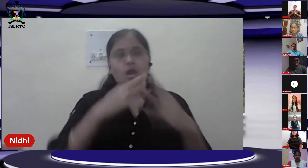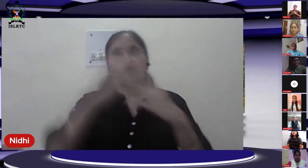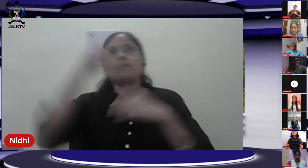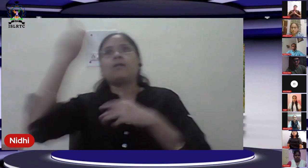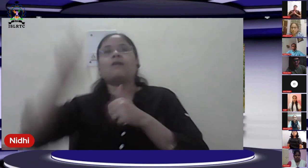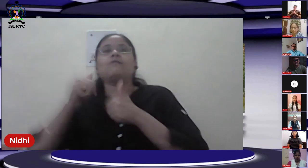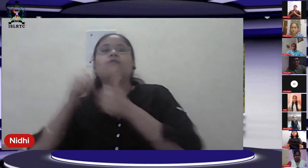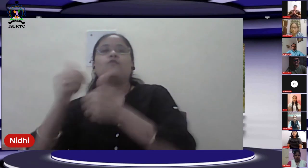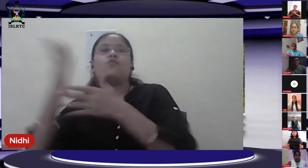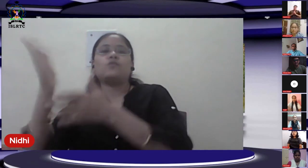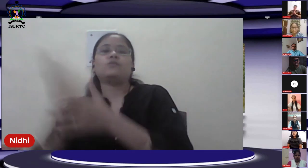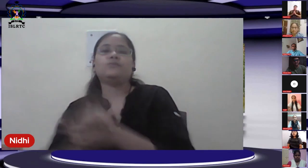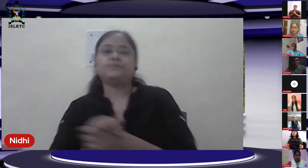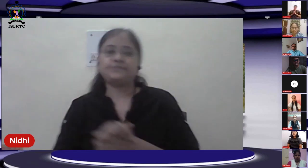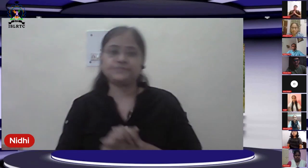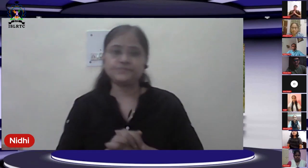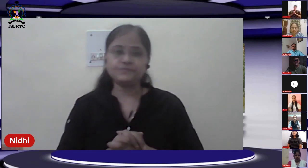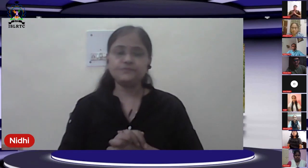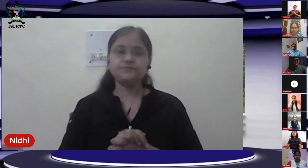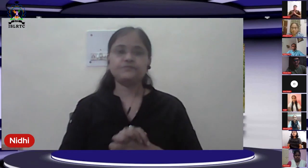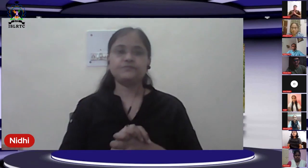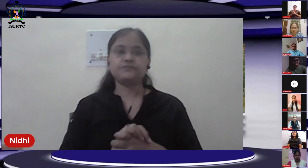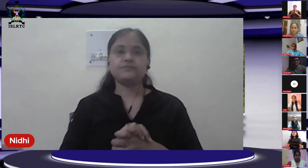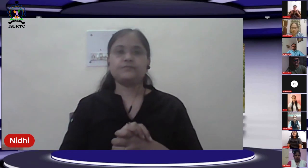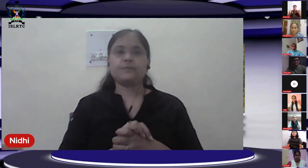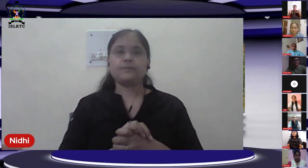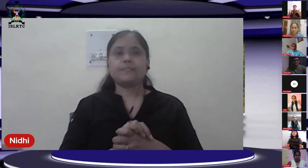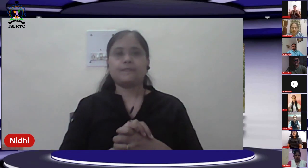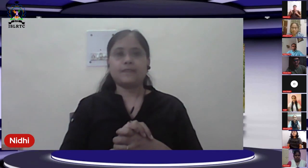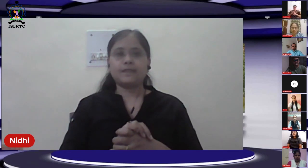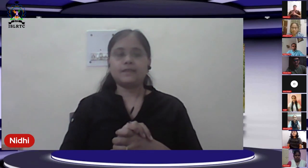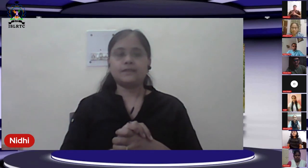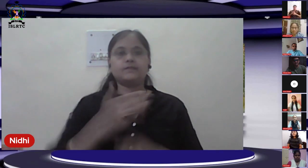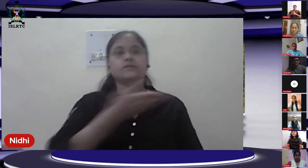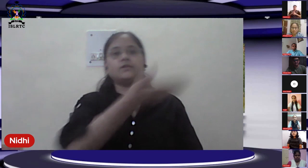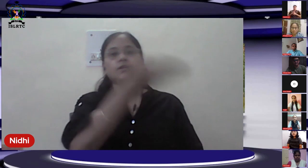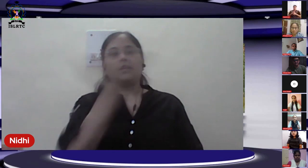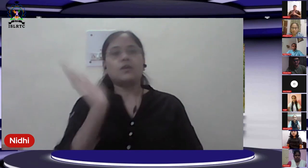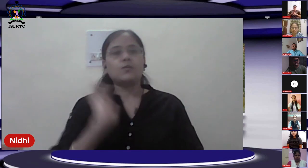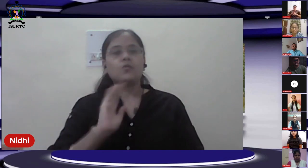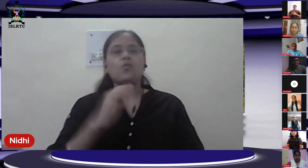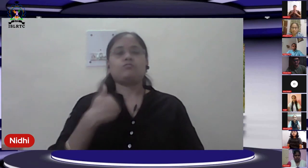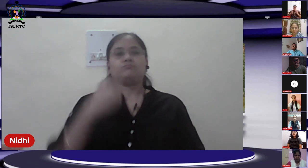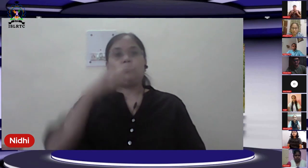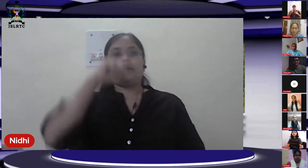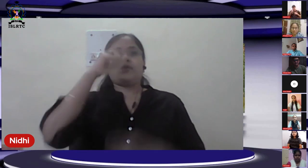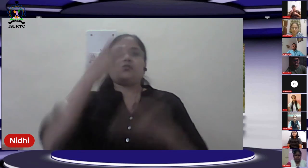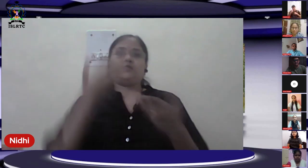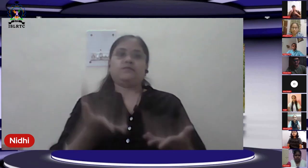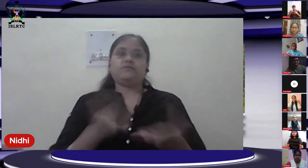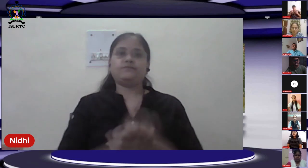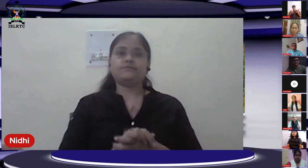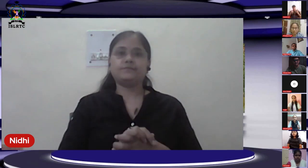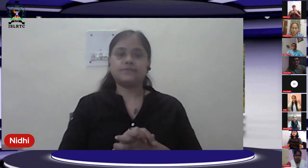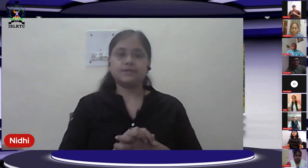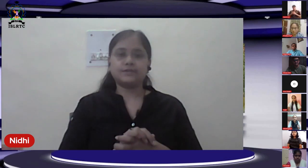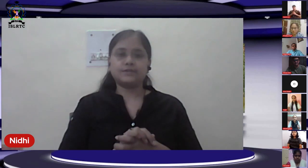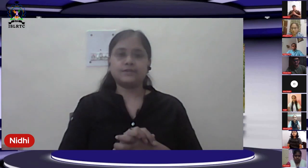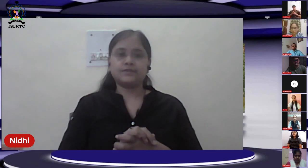रहा है। तो ये तो हम सबके लिए एक प्राउड की बात है, गर्व की बात है। और हम सबको अब योगा